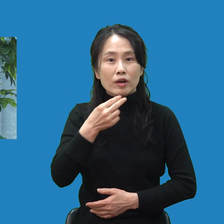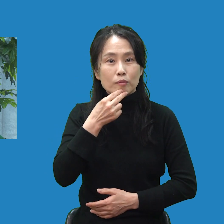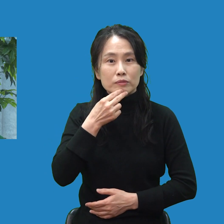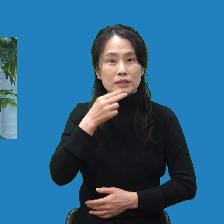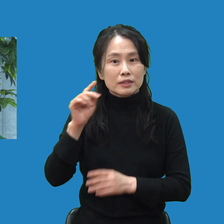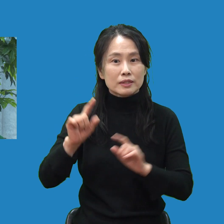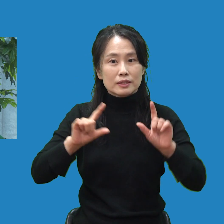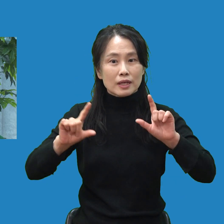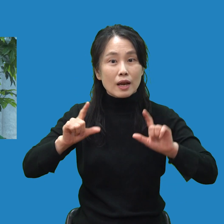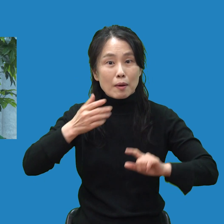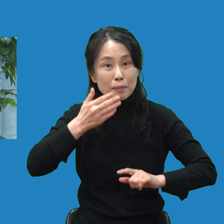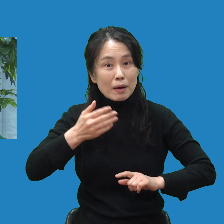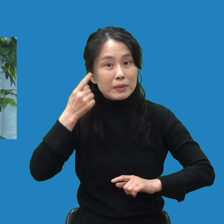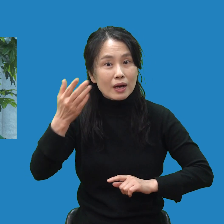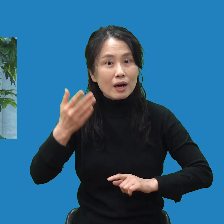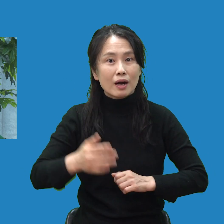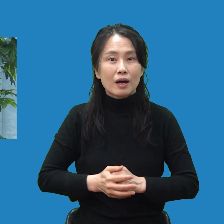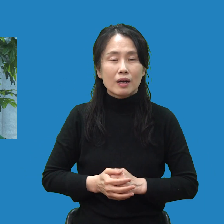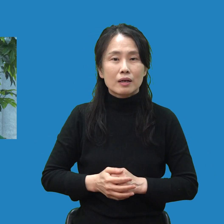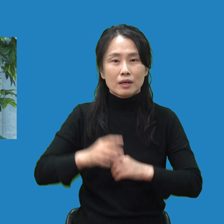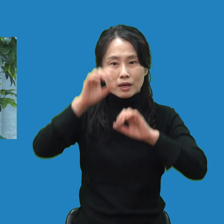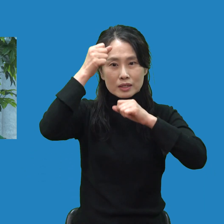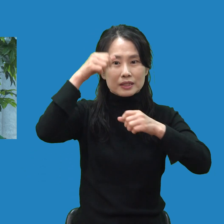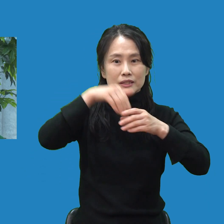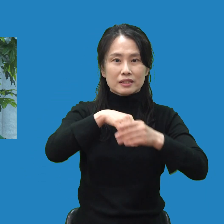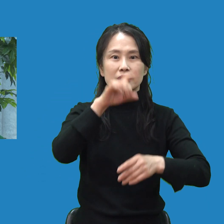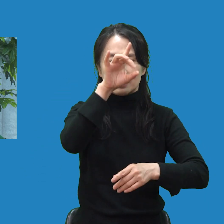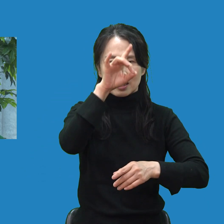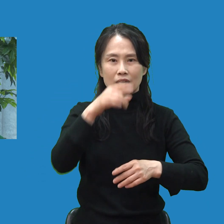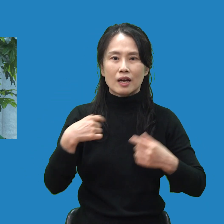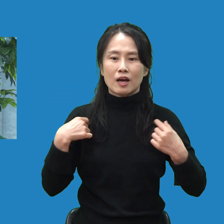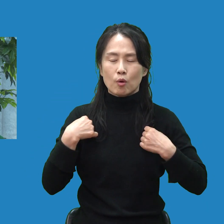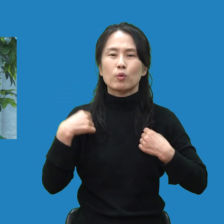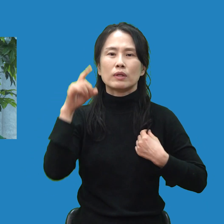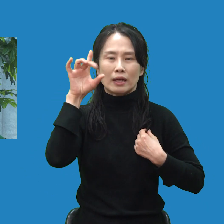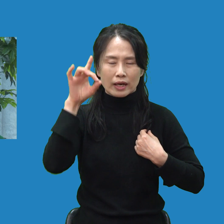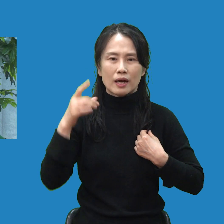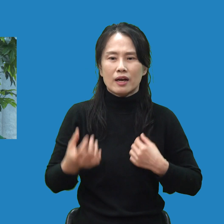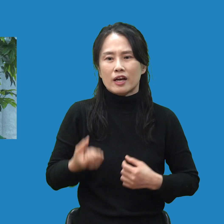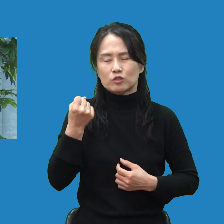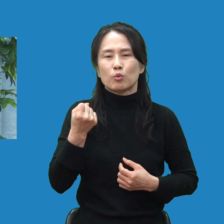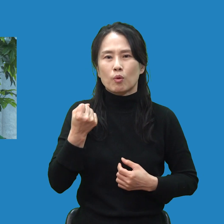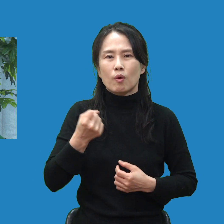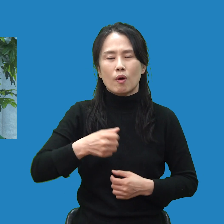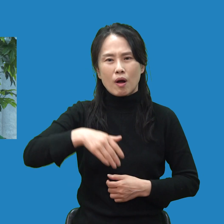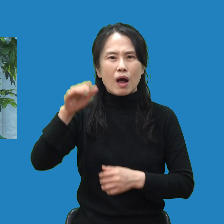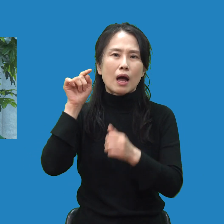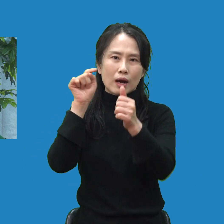있습니까? 신만 신고 두 벌 옷도 입지 말고 가라 했습니다.